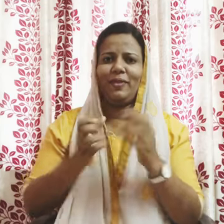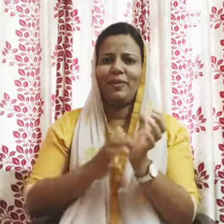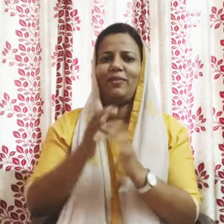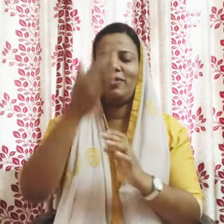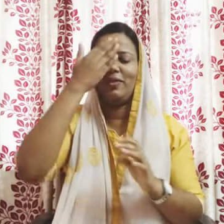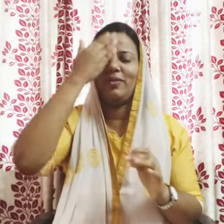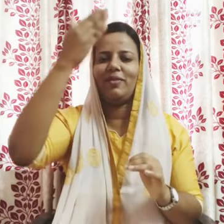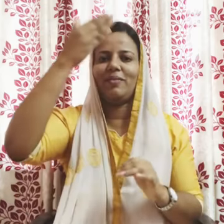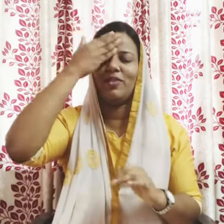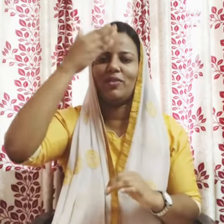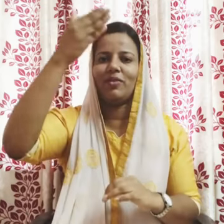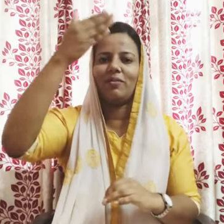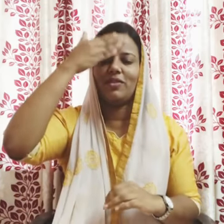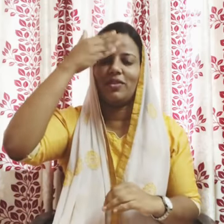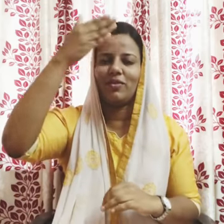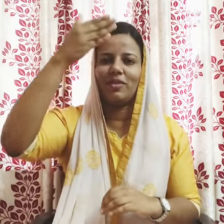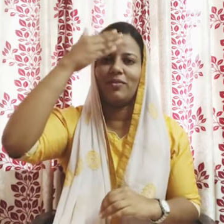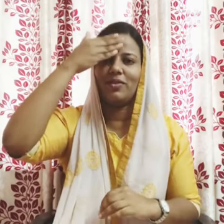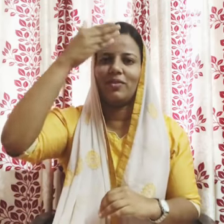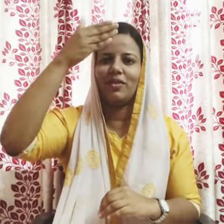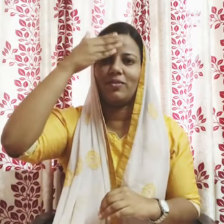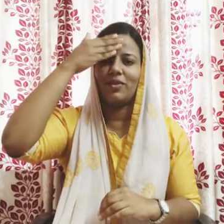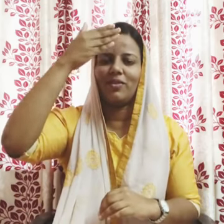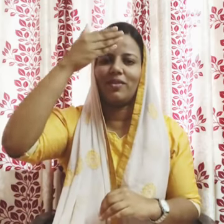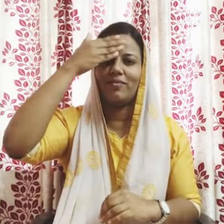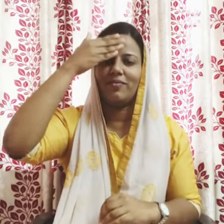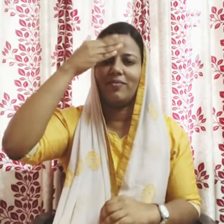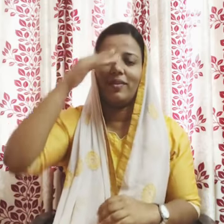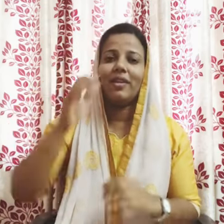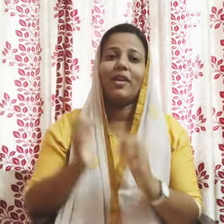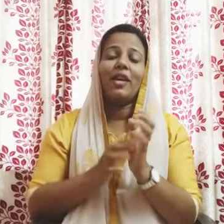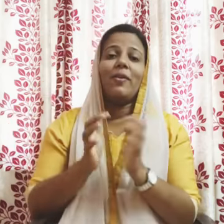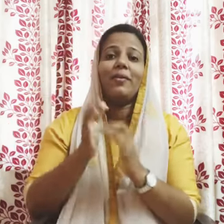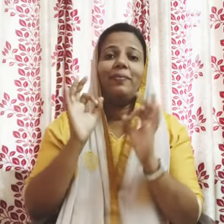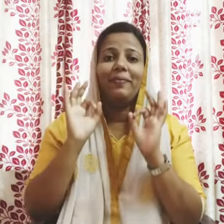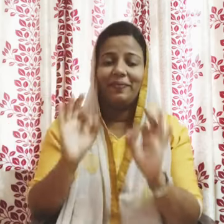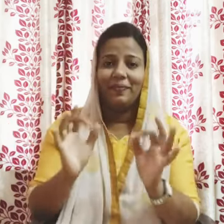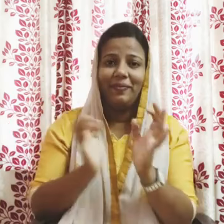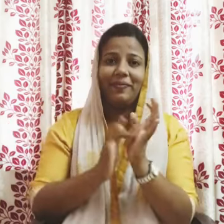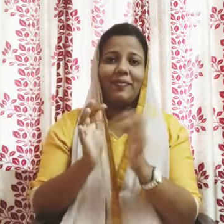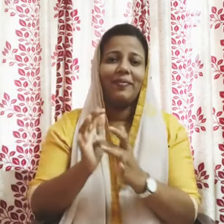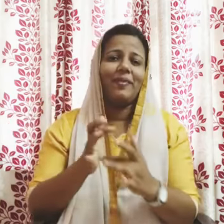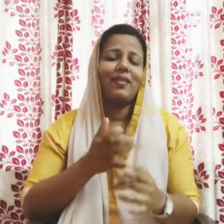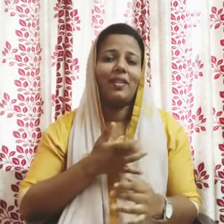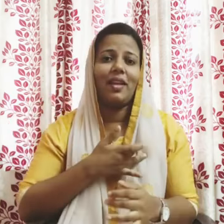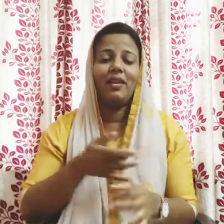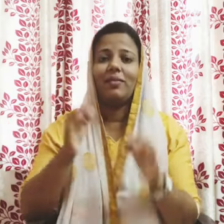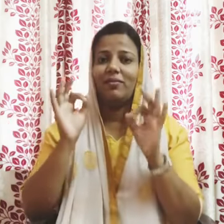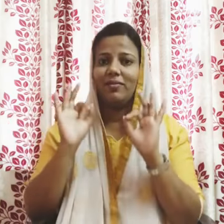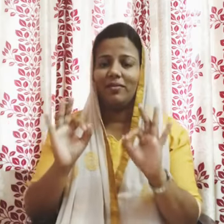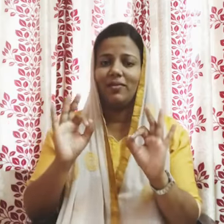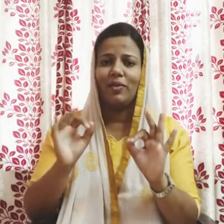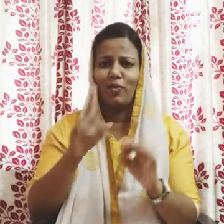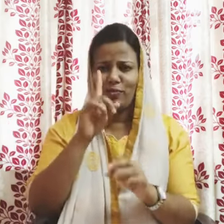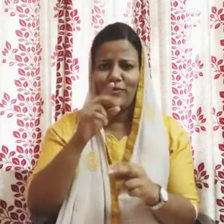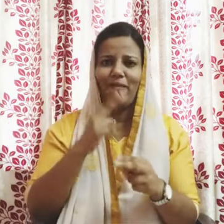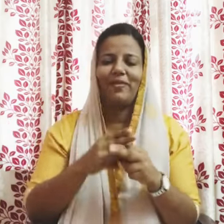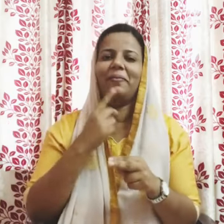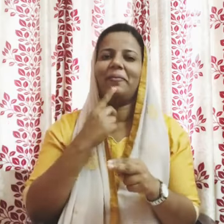സ്തോത്രം ചെയ്തേ. ഹല്ലേലൂയ. സ്തോത്രം സ്തോത്രം സ്തോത്രം സ്തോത്രം സ്തോത്രം. യഹോവ നല്ലവനല്ലോ, അവന്റെ ദയ എന്നേക്കുമുള്ളത്. ഒരിക്കലൂടെ